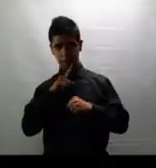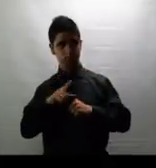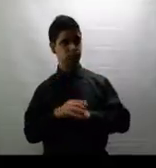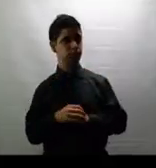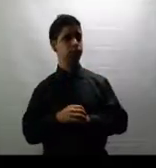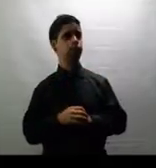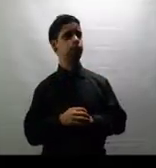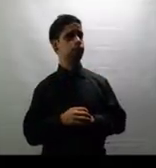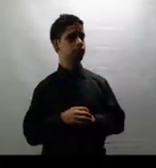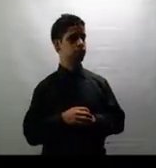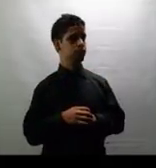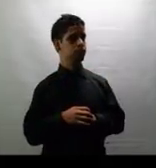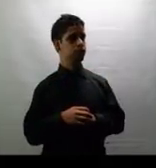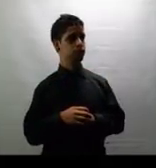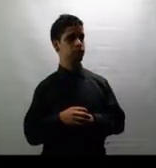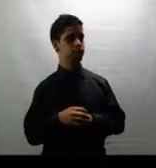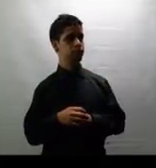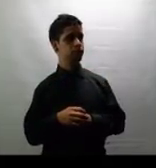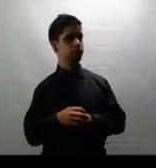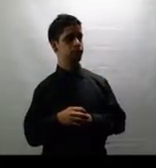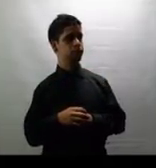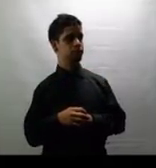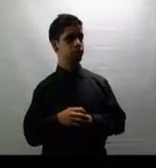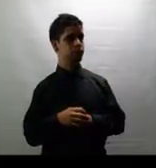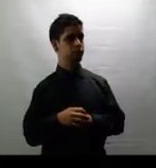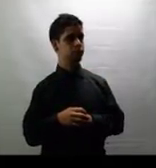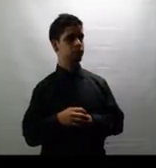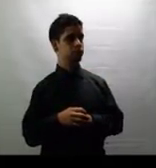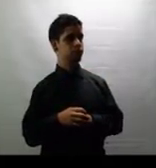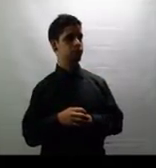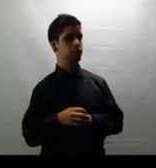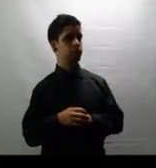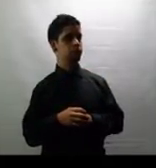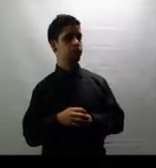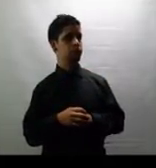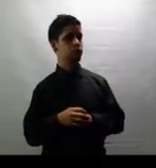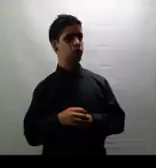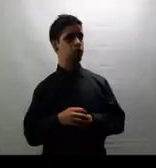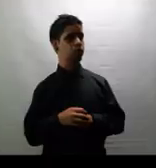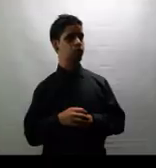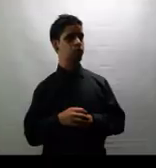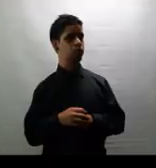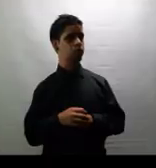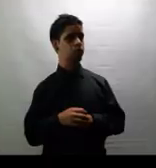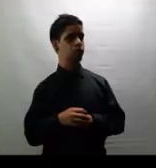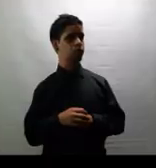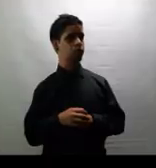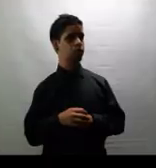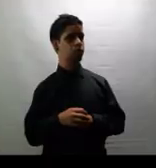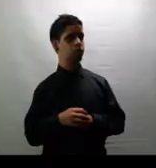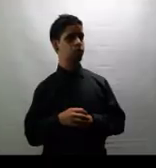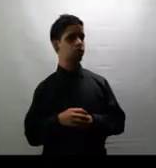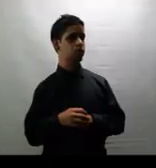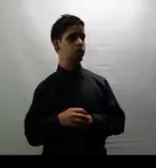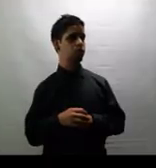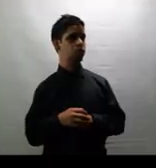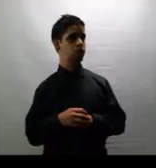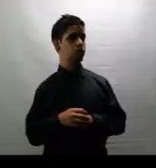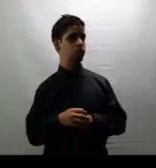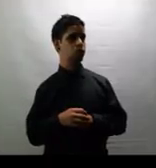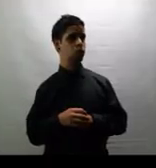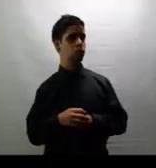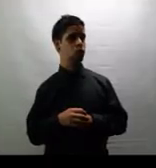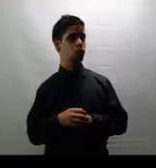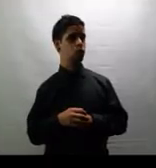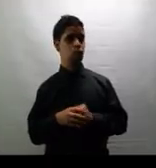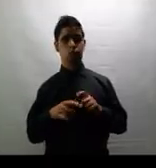entonces después los fabricantes de las gomas aprovecharon el tirón para asegurar que también servía para borrar tinta de bolígrafo pero eso fue